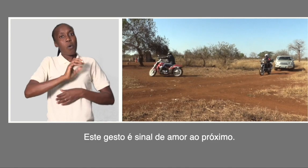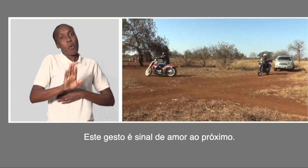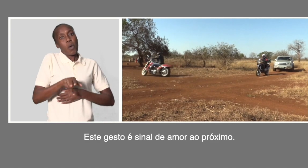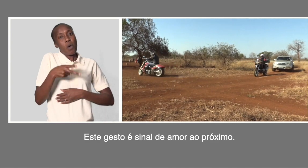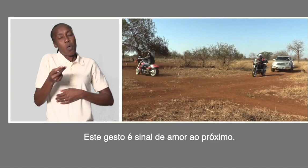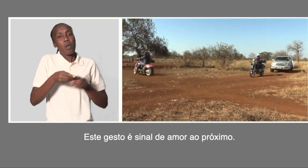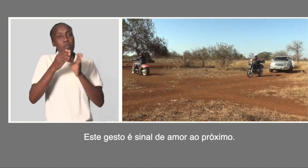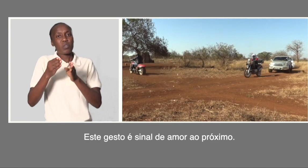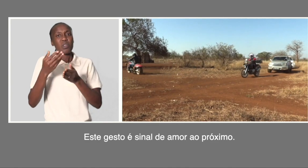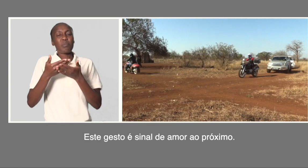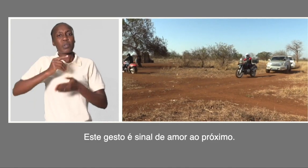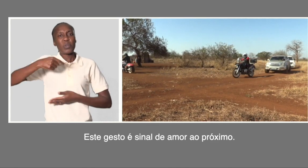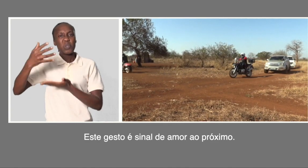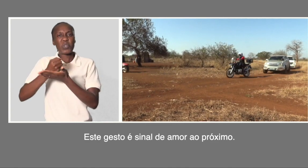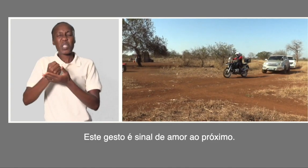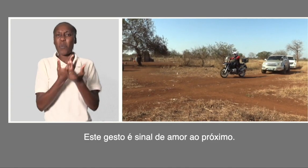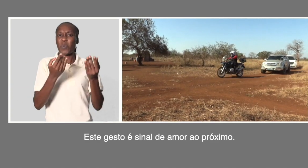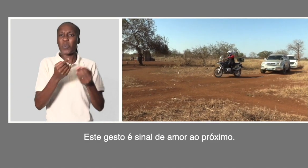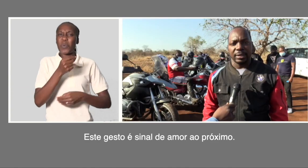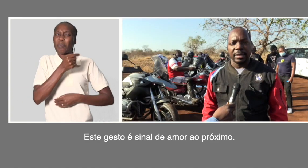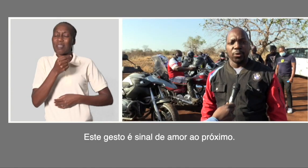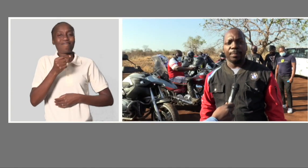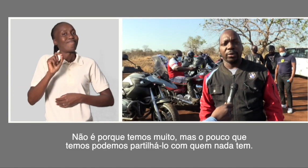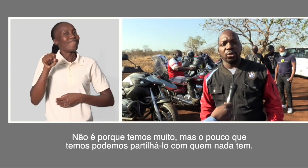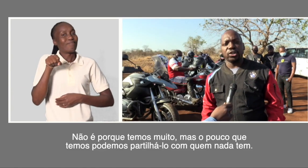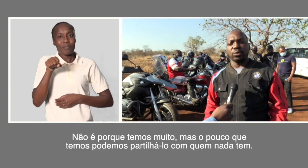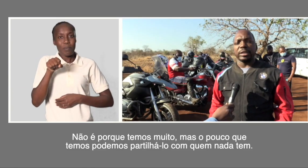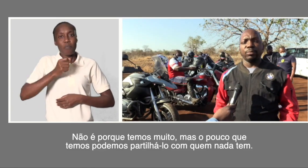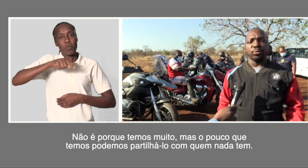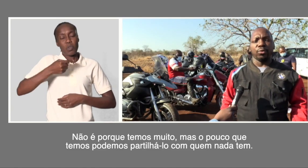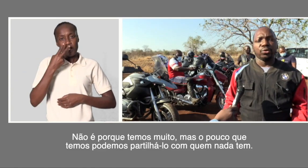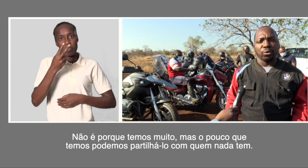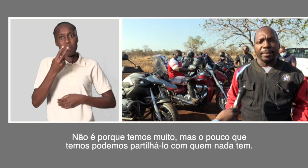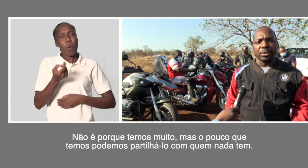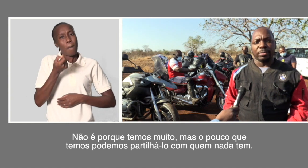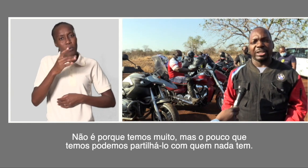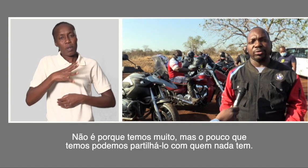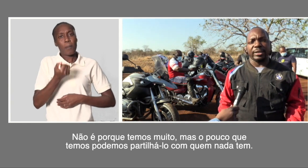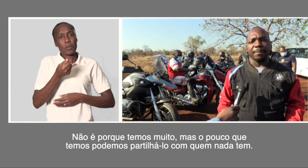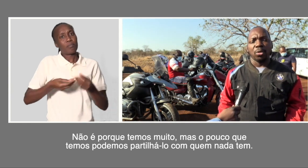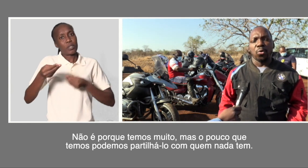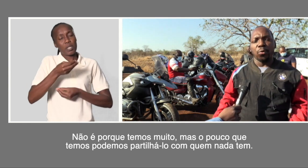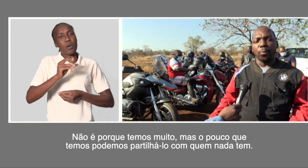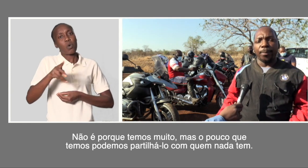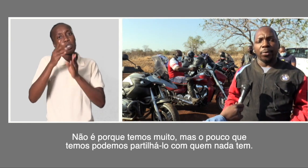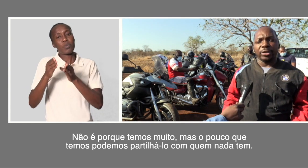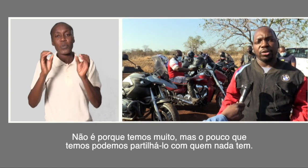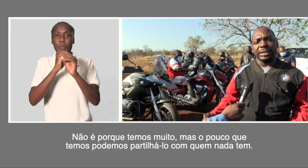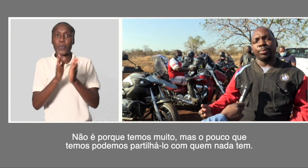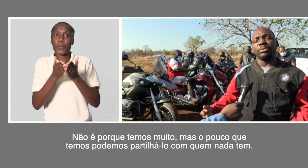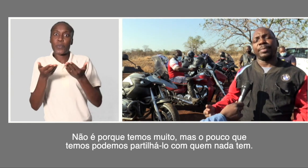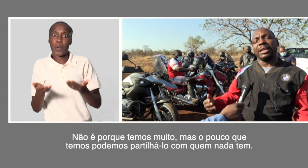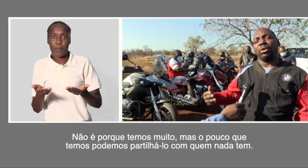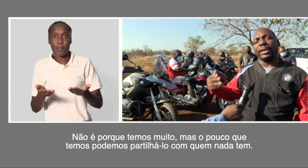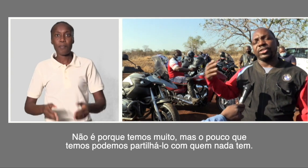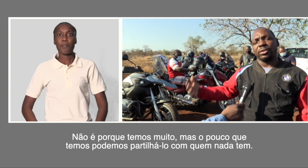Este gesto é sinal de amor para o próximo. Não é porque nós conseguimos muito ou menos, mas achamos que o pouco que